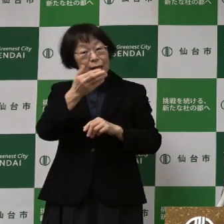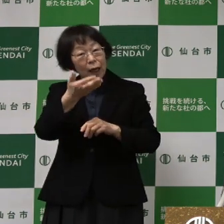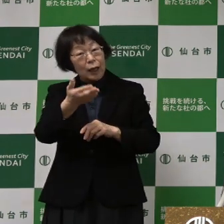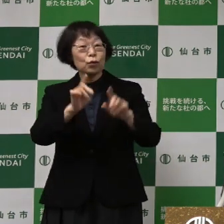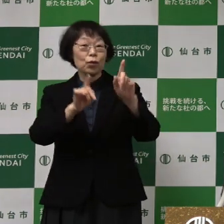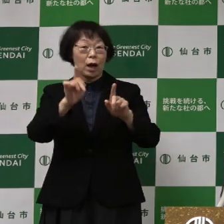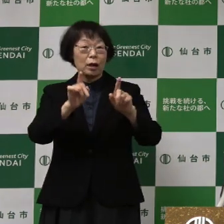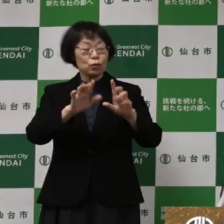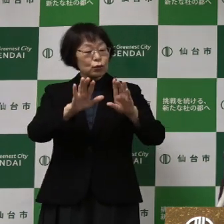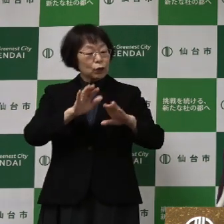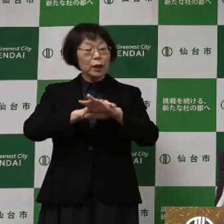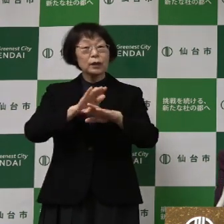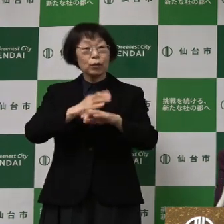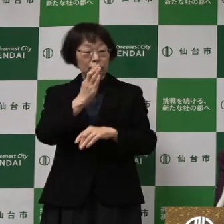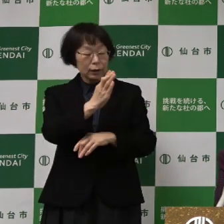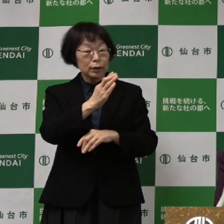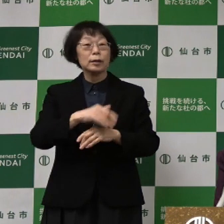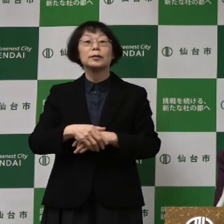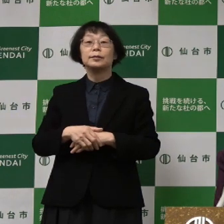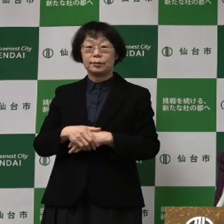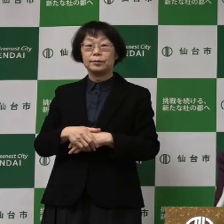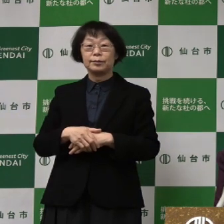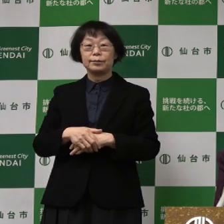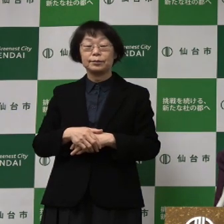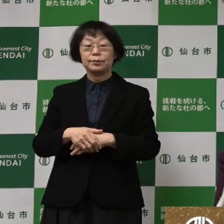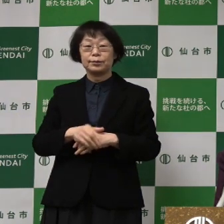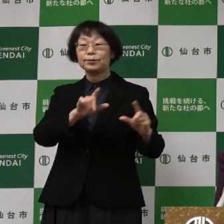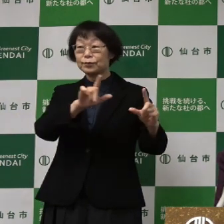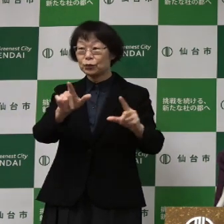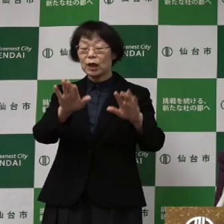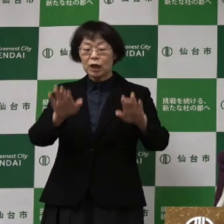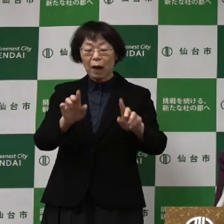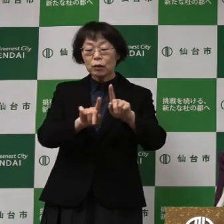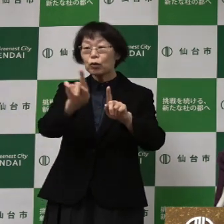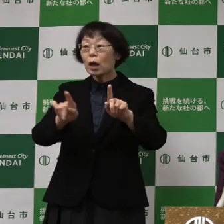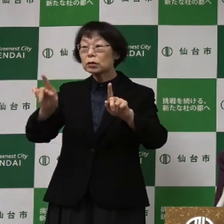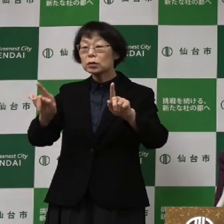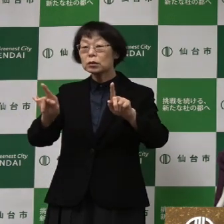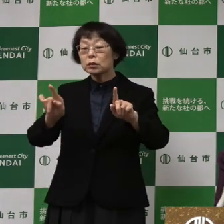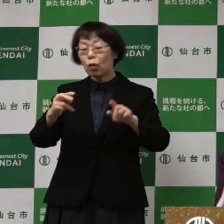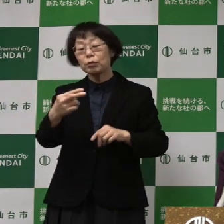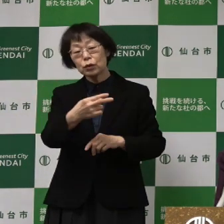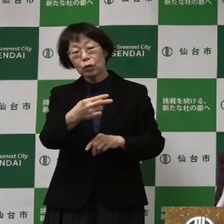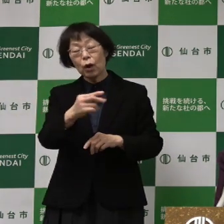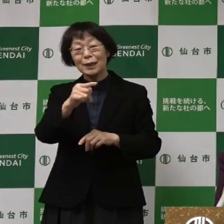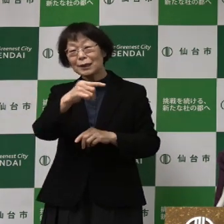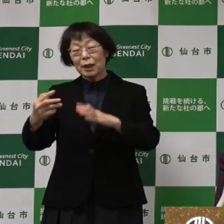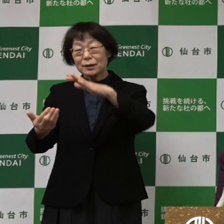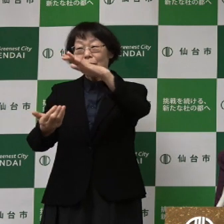受け止めの方をお願いいたします。 今このグラフを見ていただきましても、一番多かった時